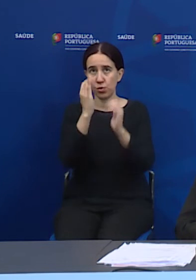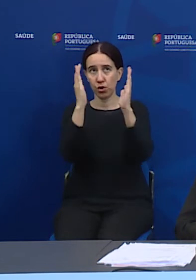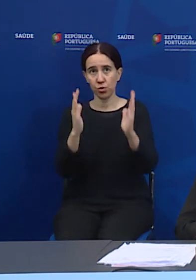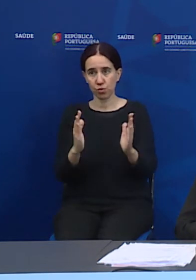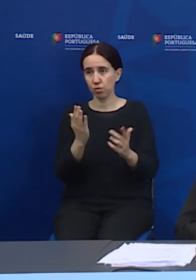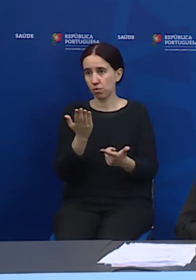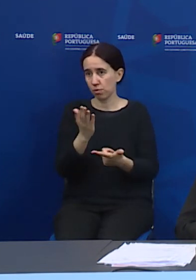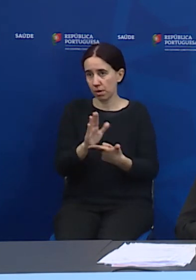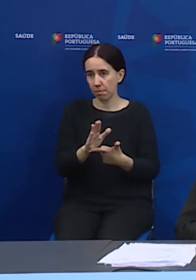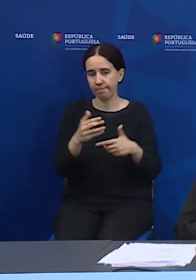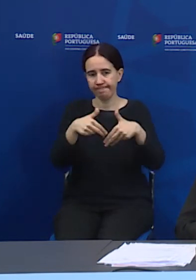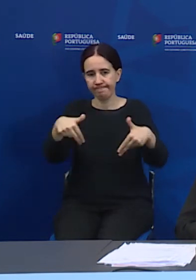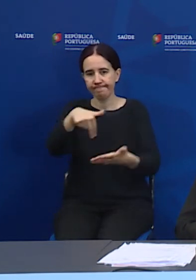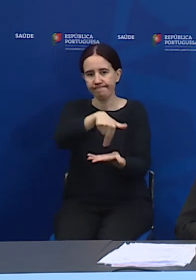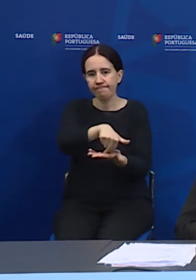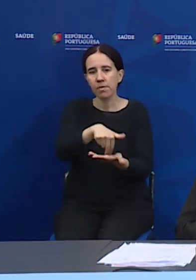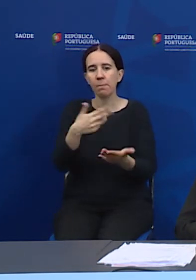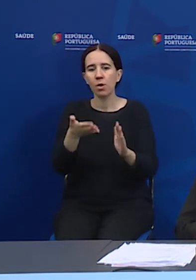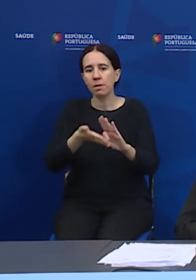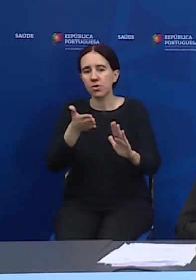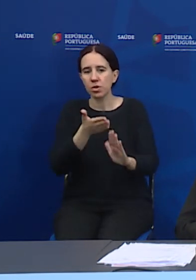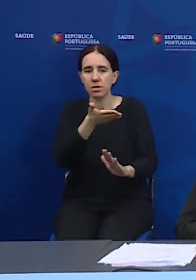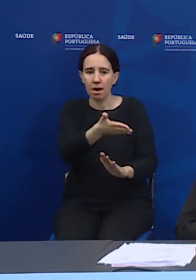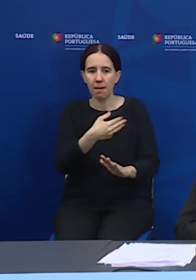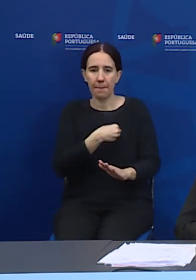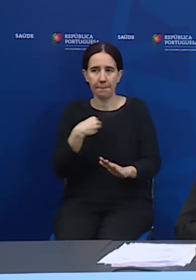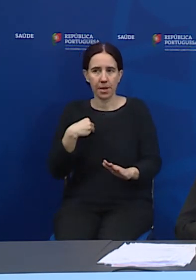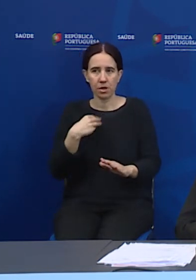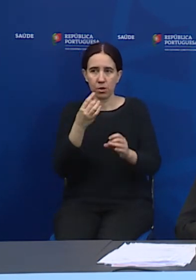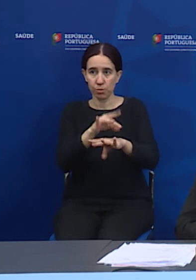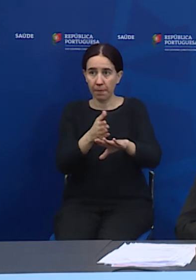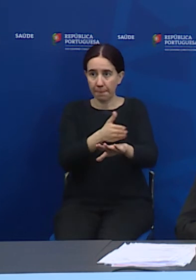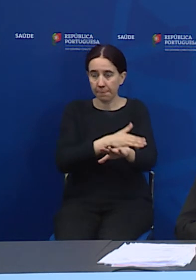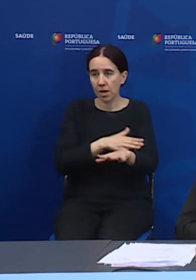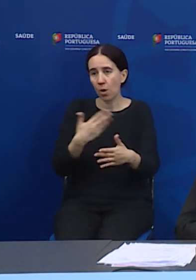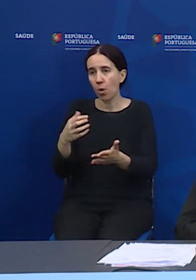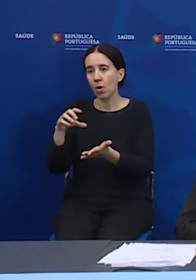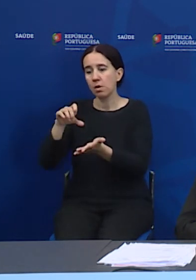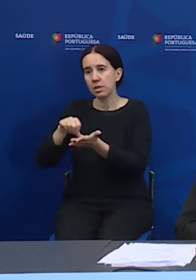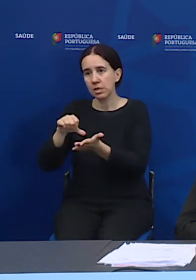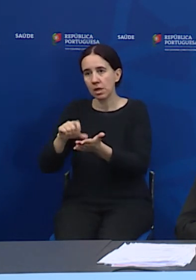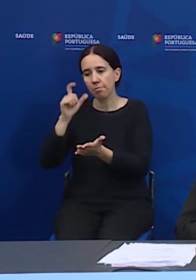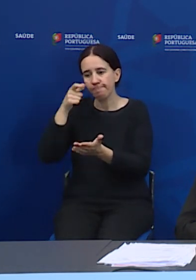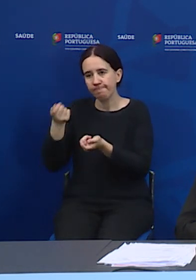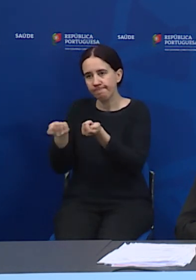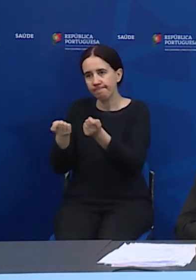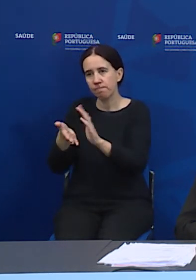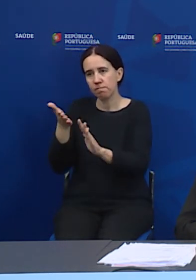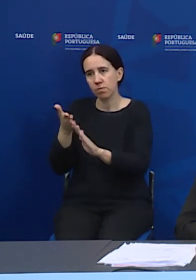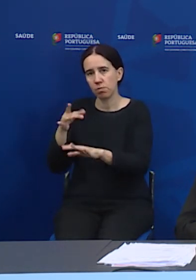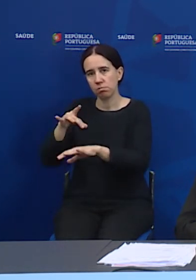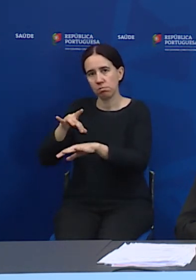nomeadamente aqueles que estão na primeira linha sejam os mais de emergência médica para hospitalares seja também os centros de orientação de doentes urgentes